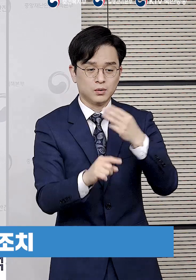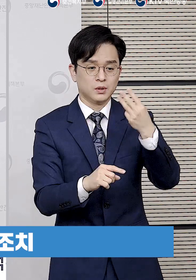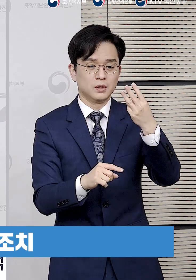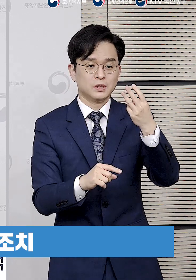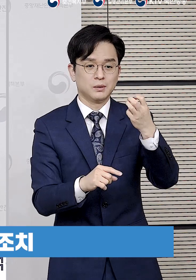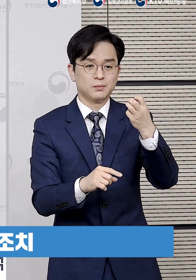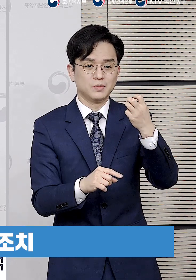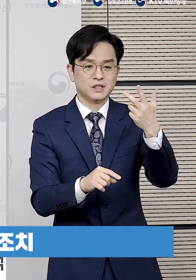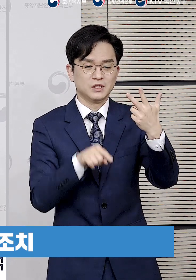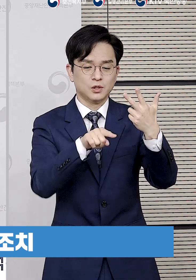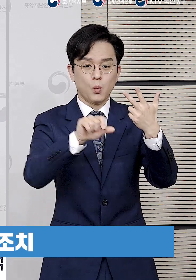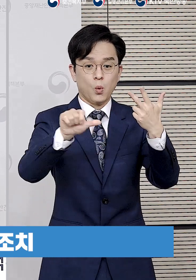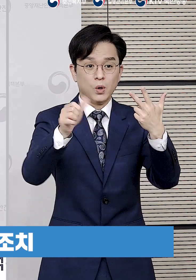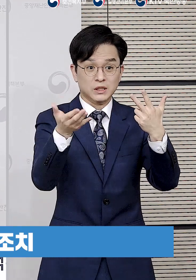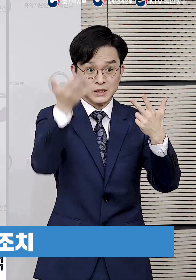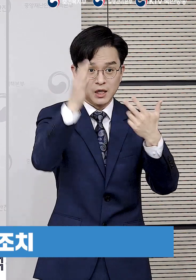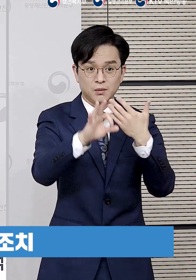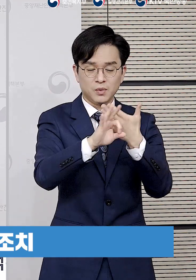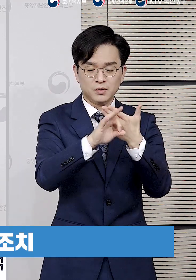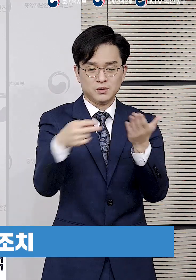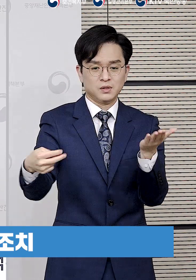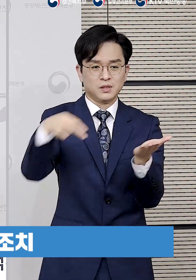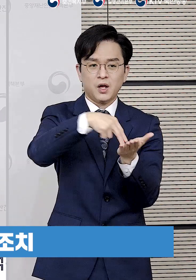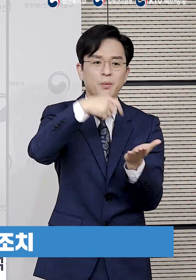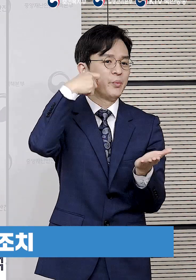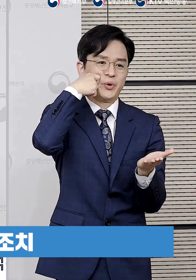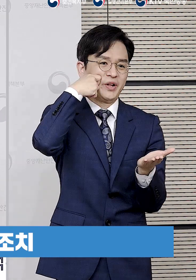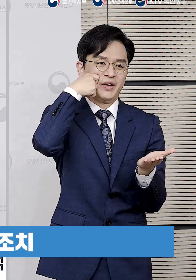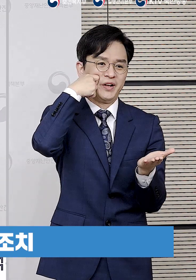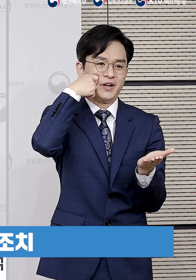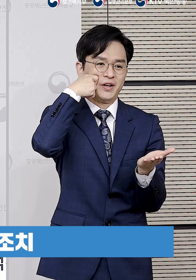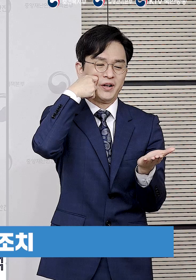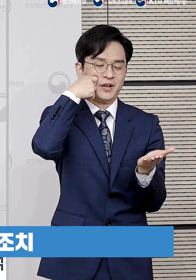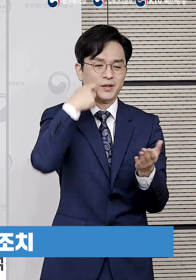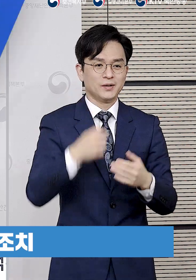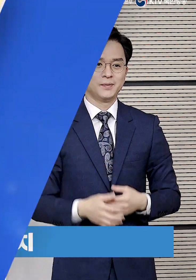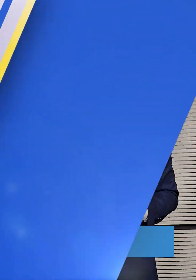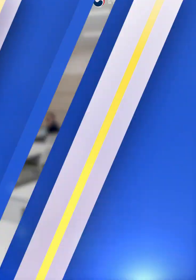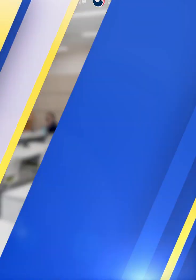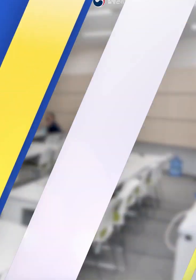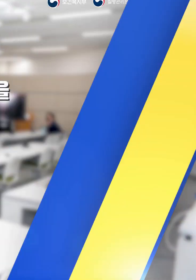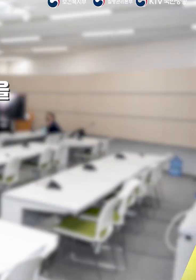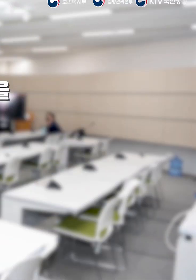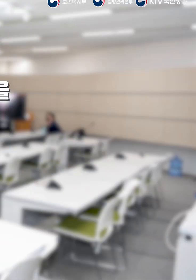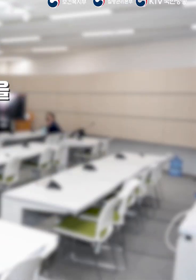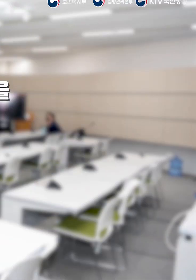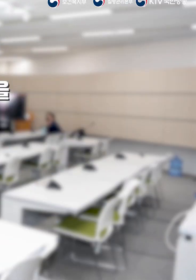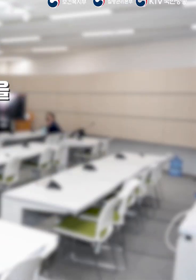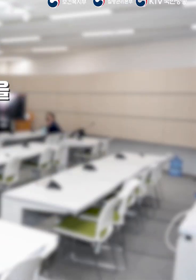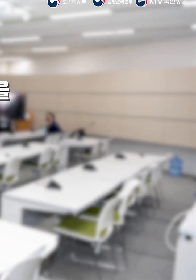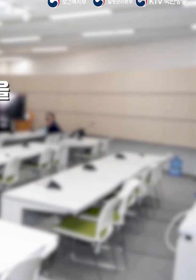탑승이 거부되고 그분들에 대해서는 환불 조치 예정이라고 합니다.